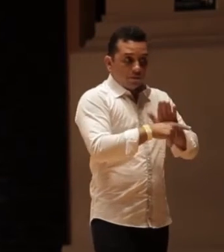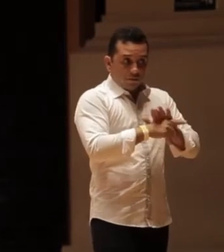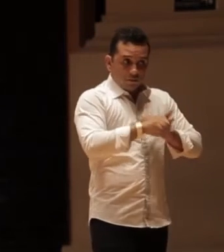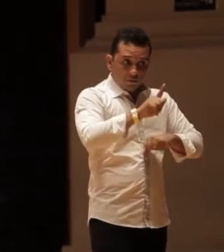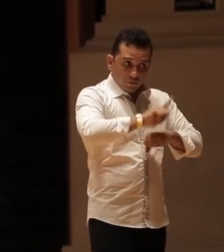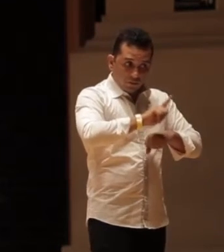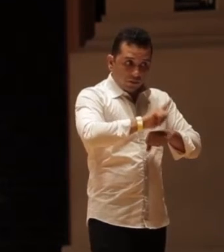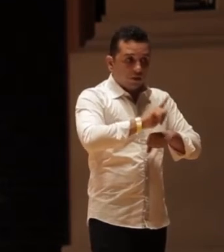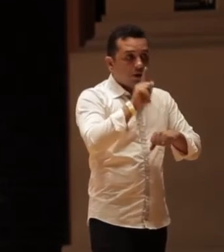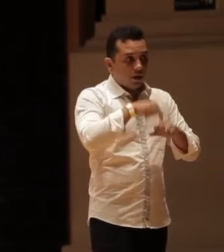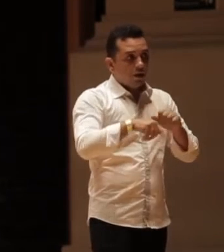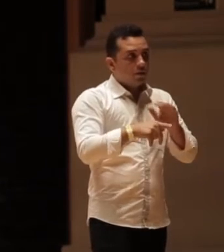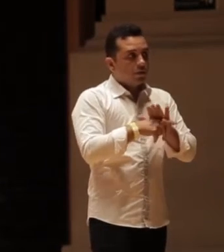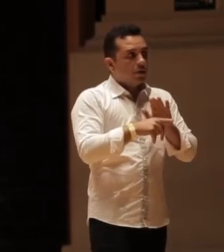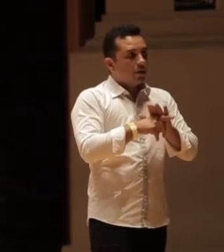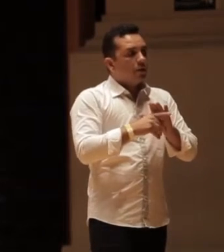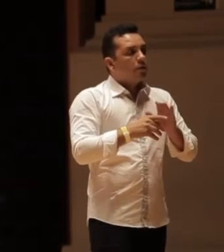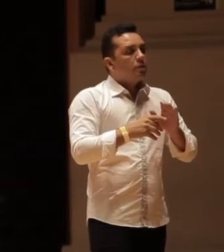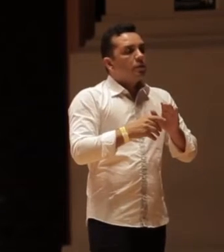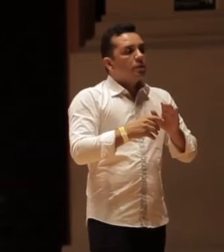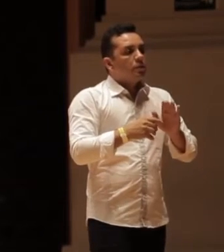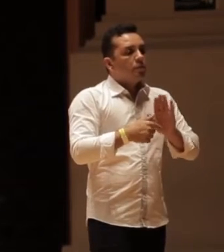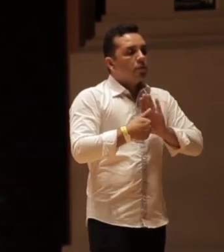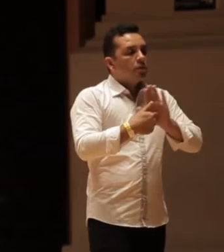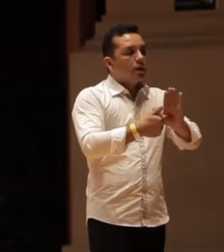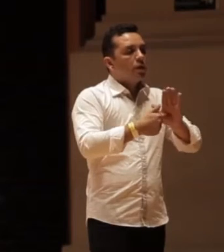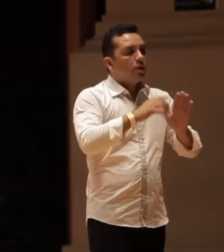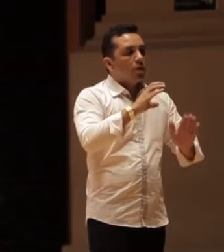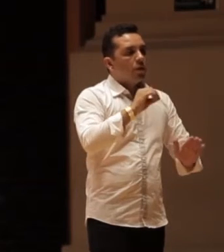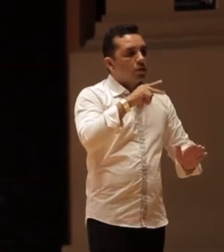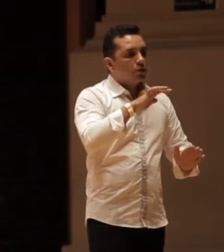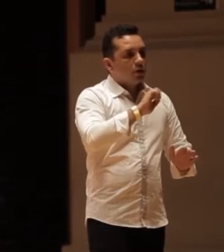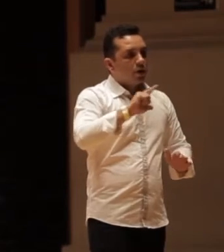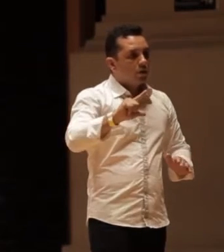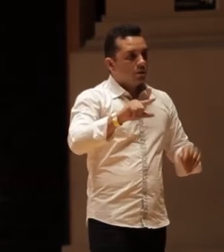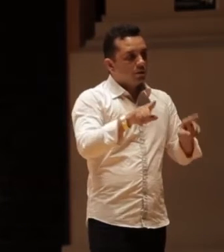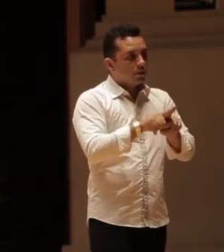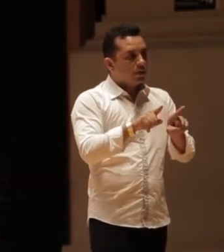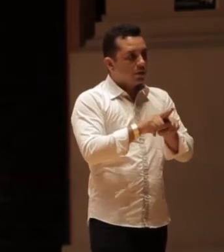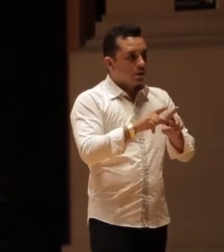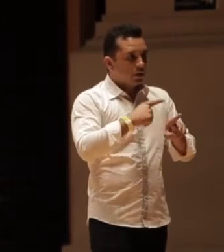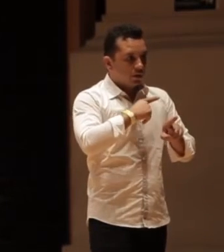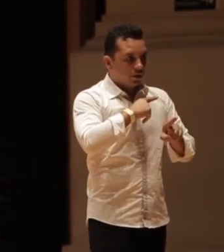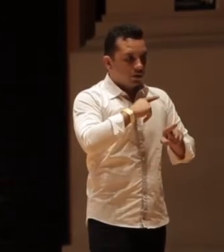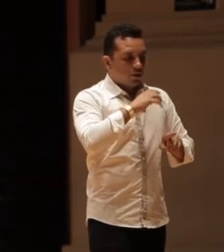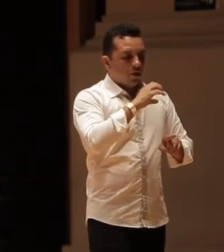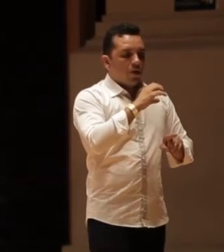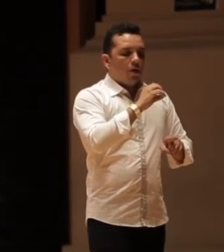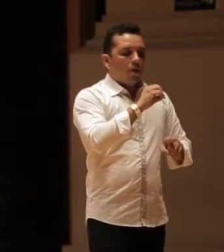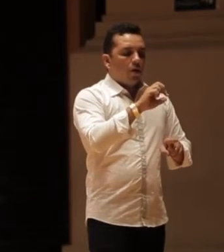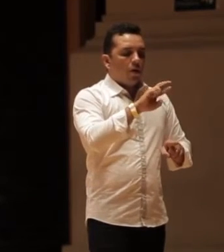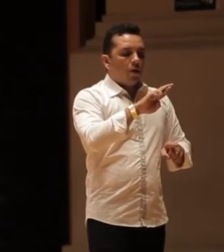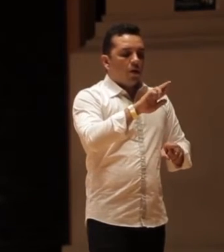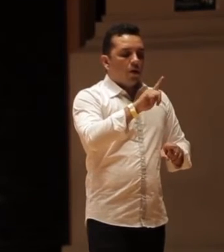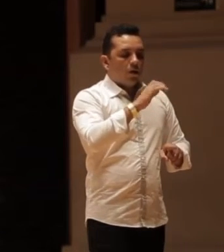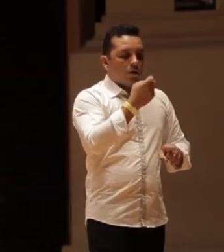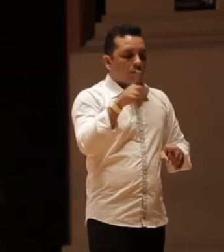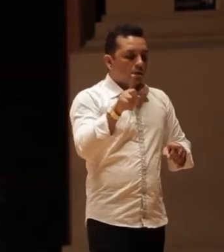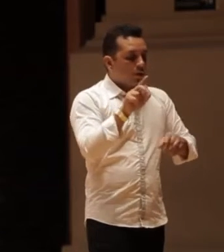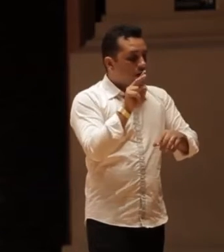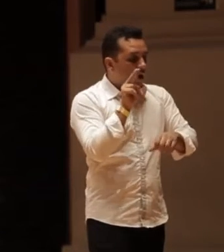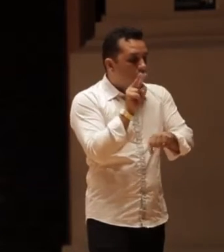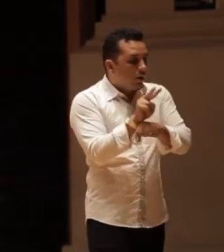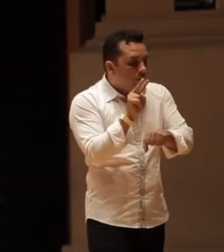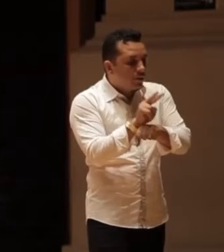pelo com gelson você tem os órgãos de assessoramento jurídico ou de acompanhamento controle interno como